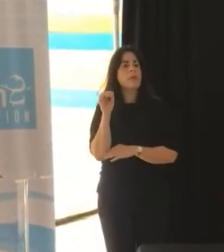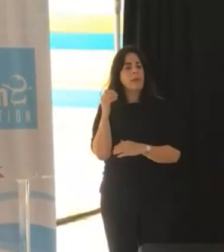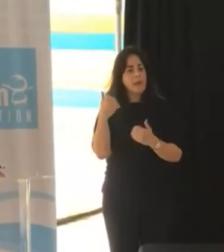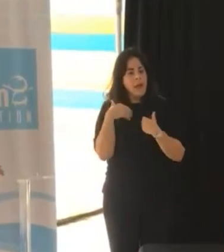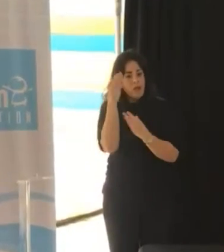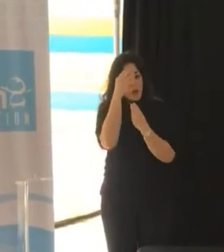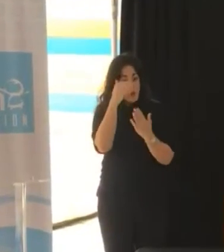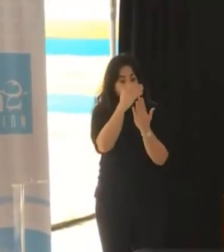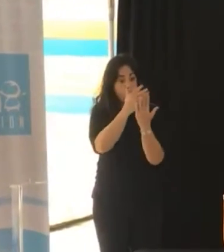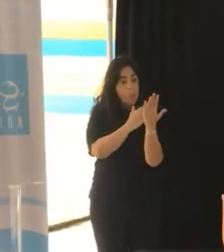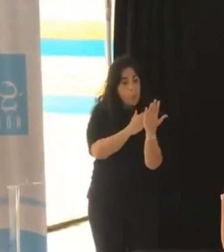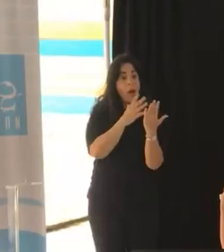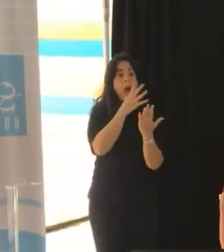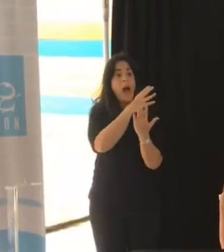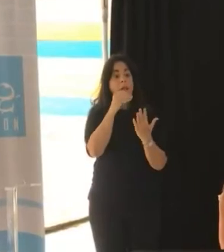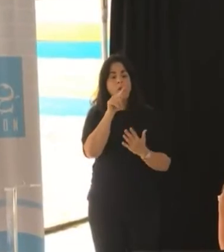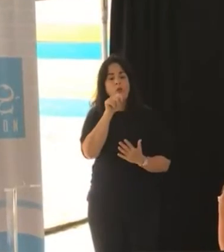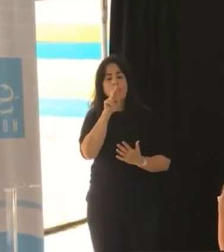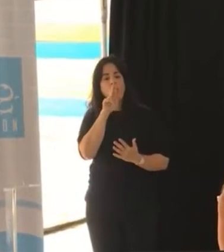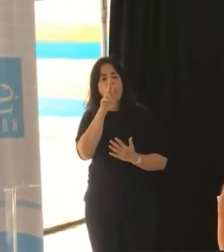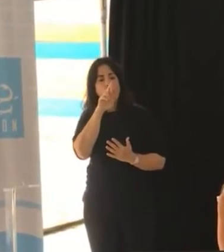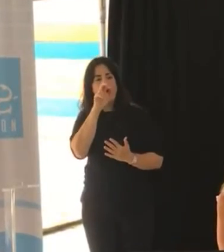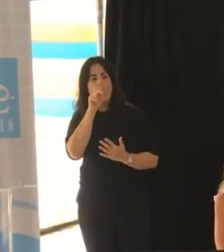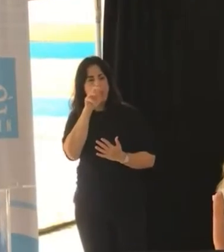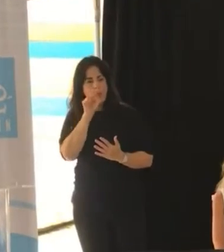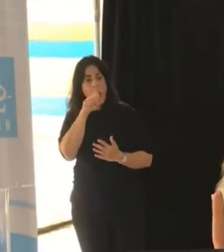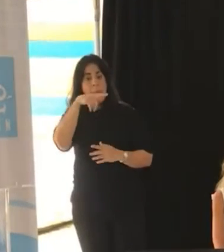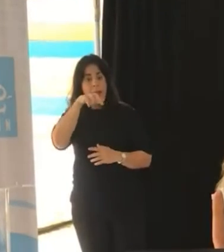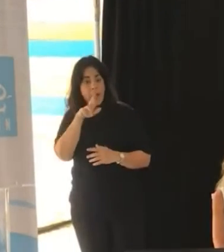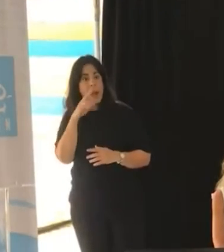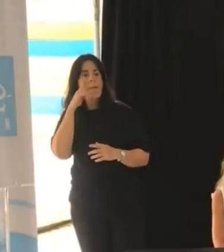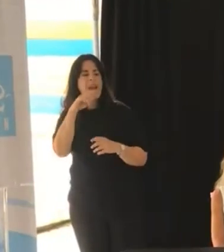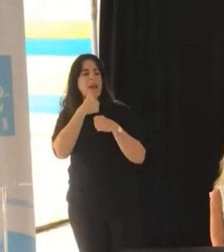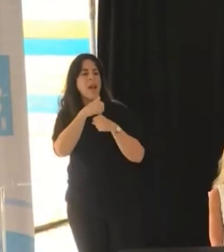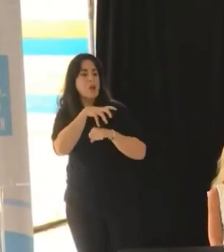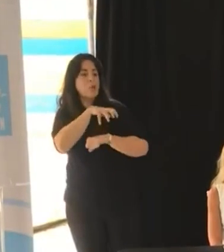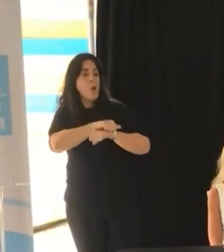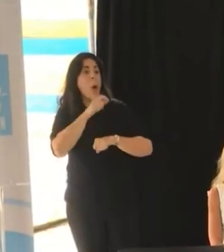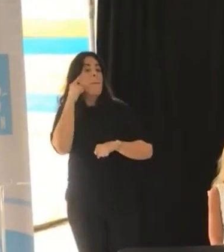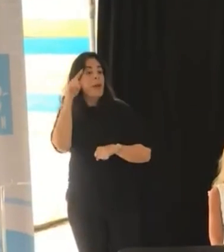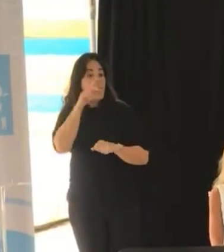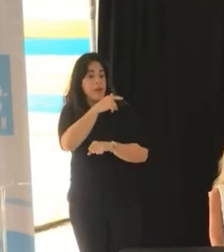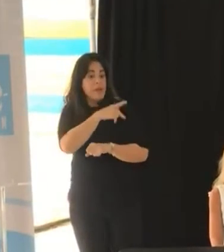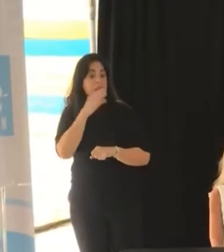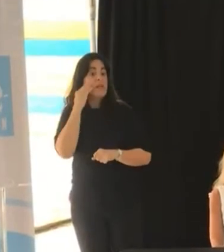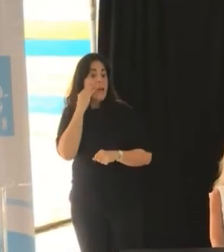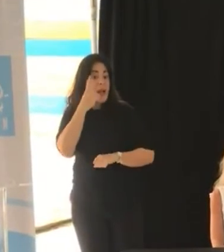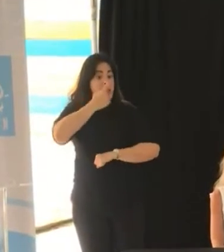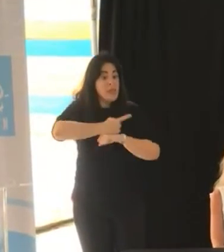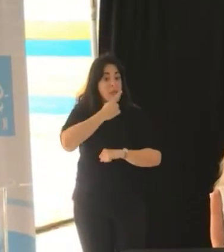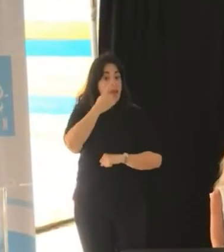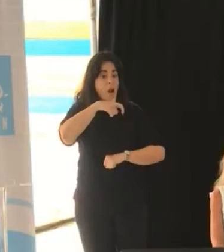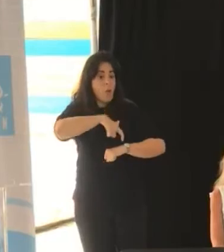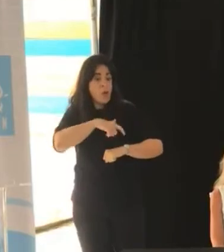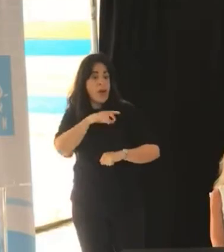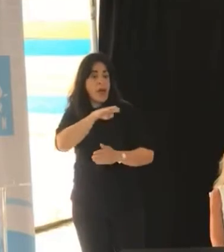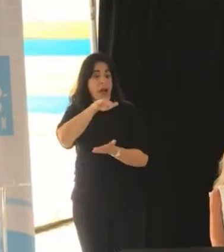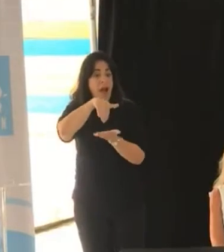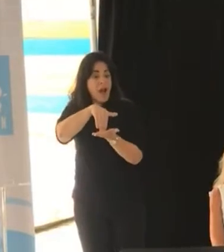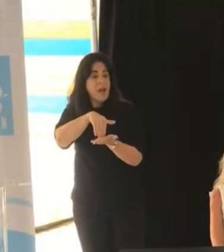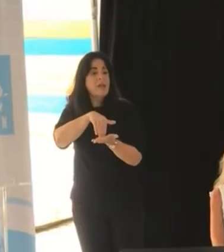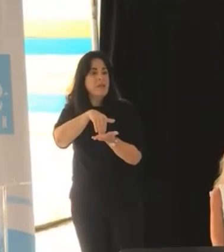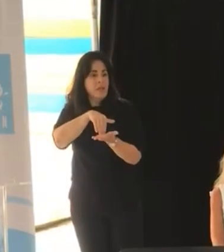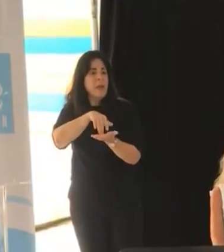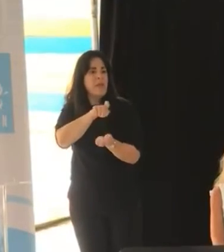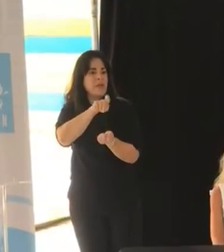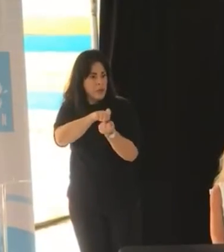y con turnos PR, nosotros generar ese turno para que el paciente sepa el día que le toca y en dónde le toca. Y